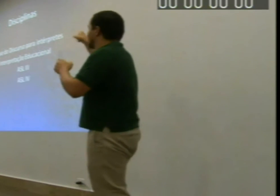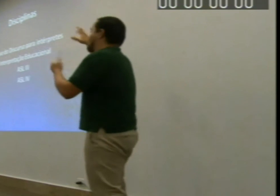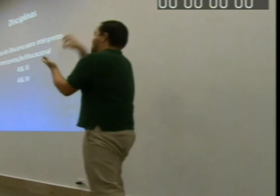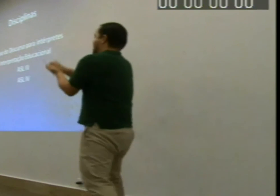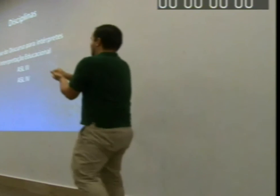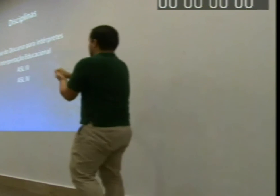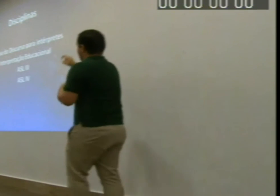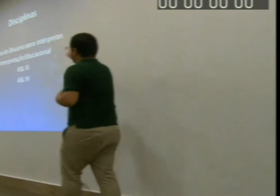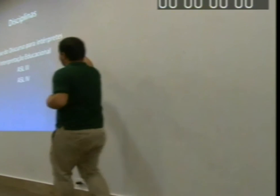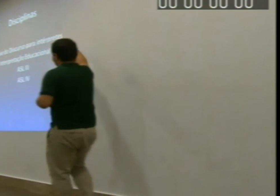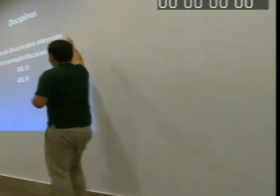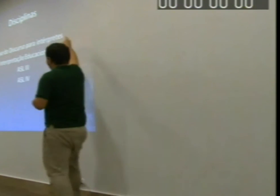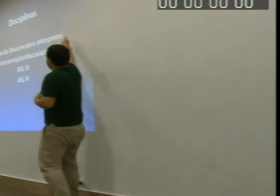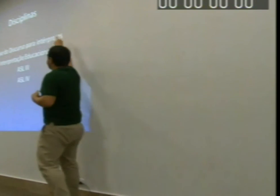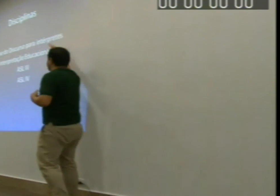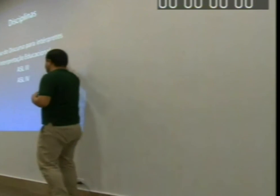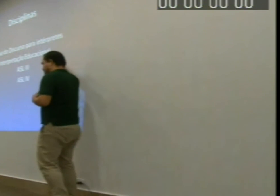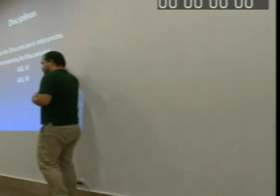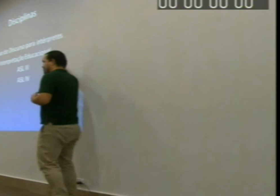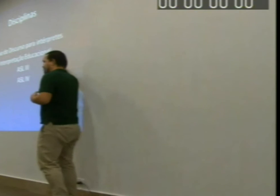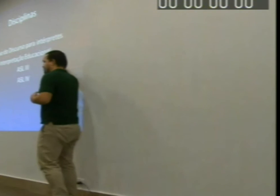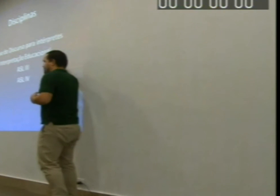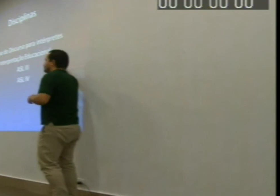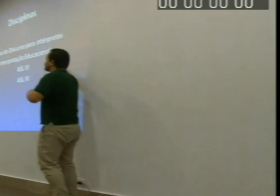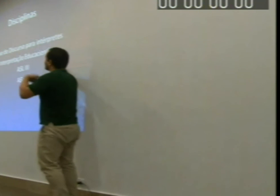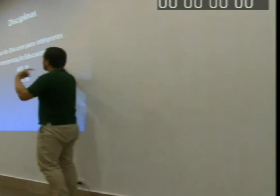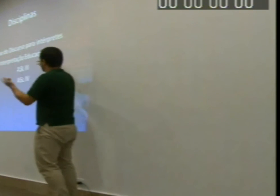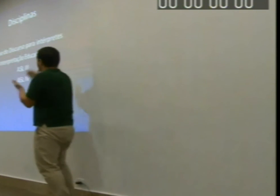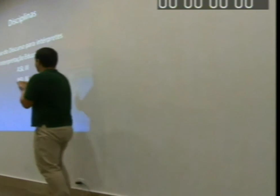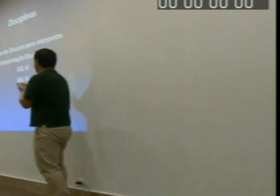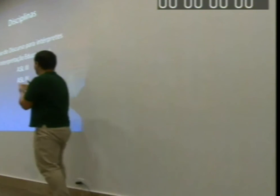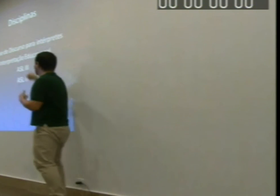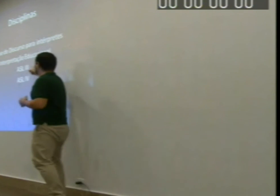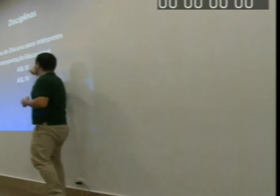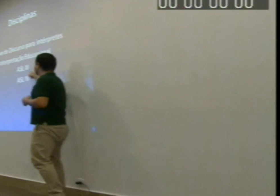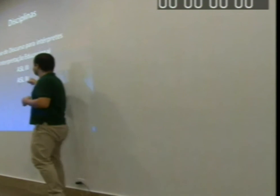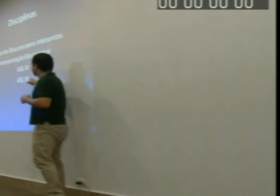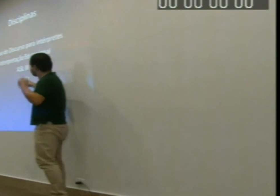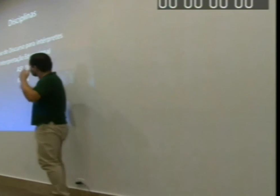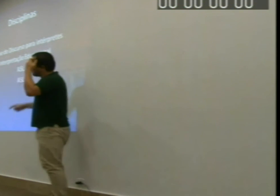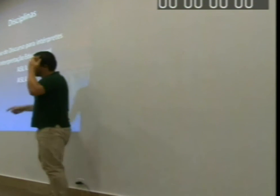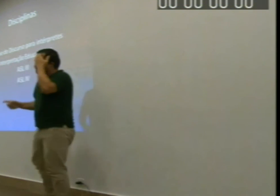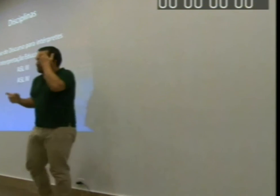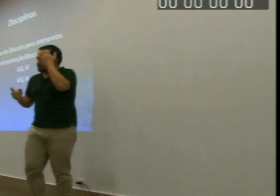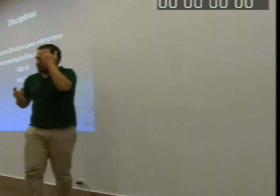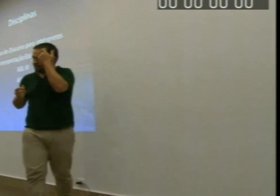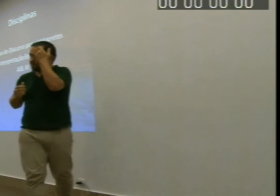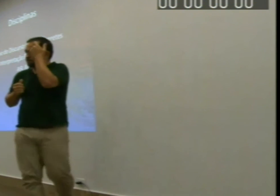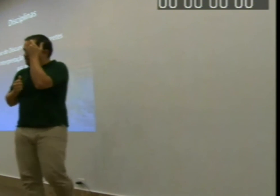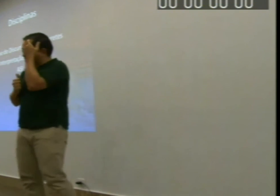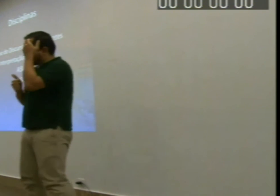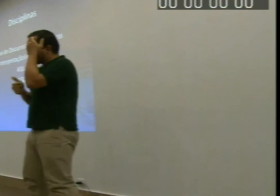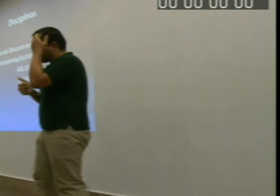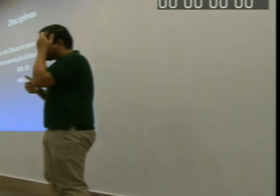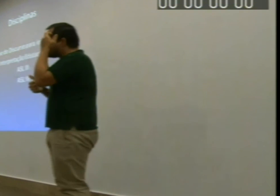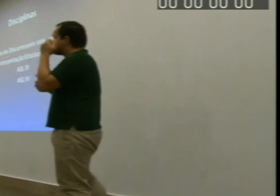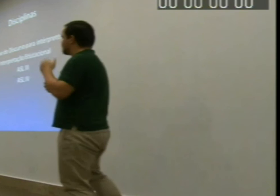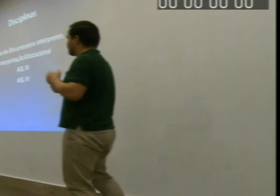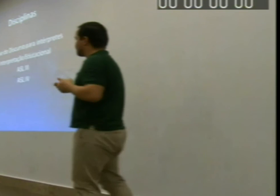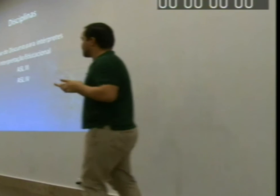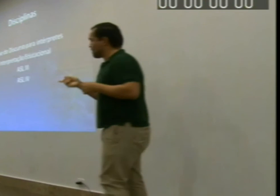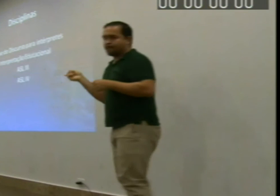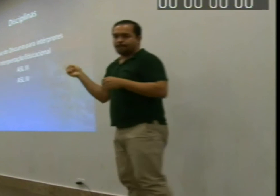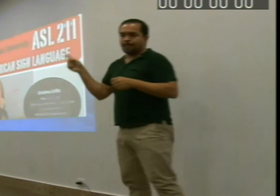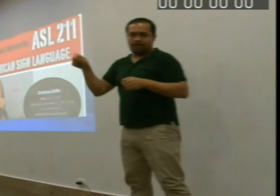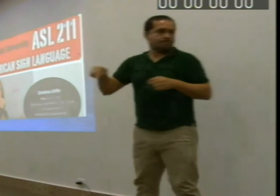então aí eu fiz minha matrícula nessas quatro nessas duas disciplinas e depois nas outras duas que é sl3